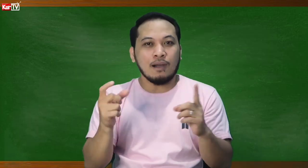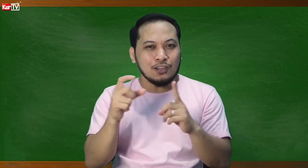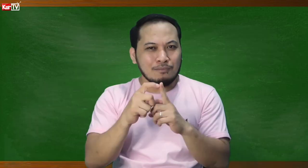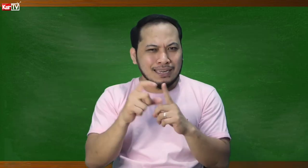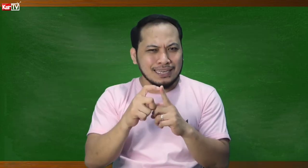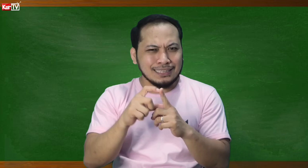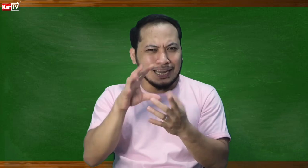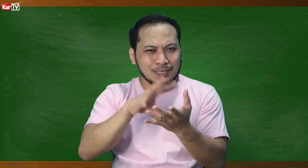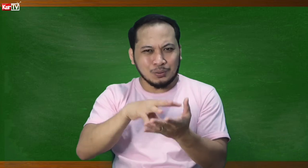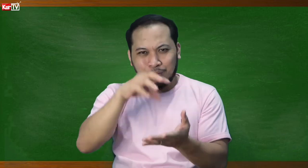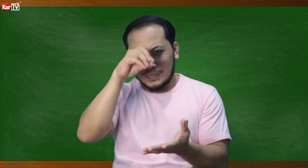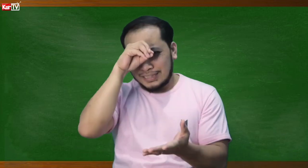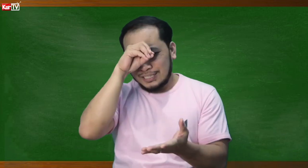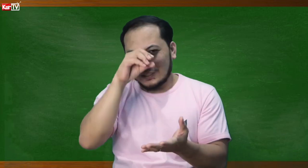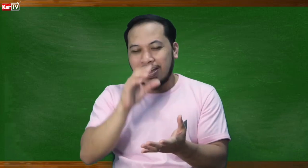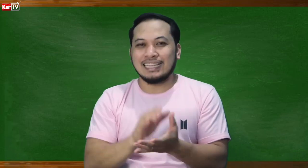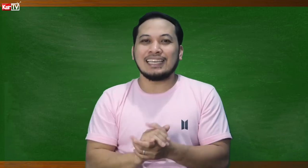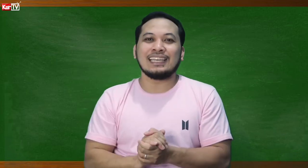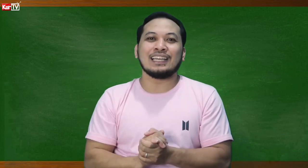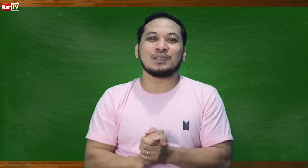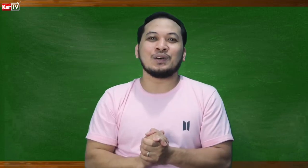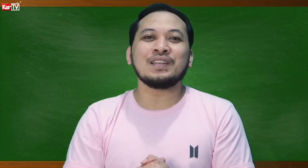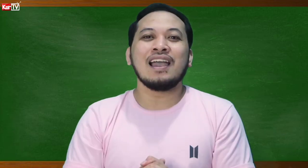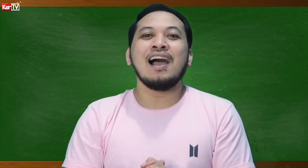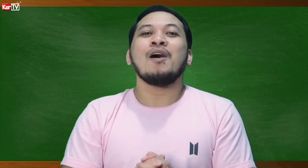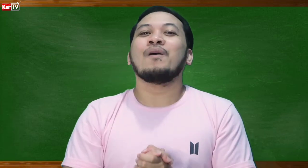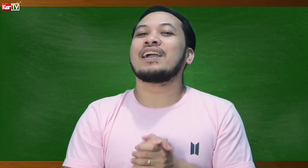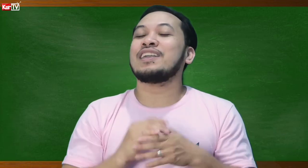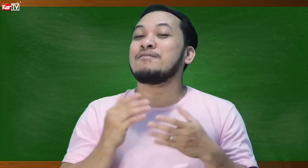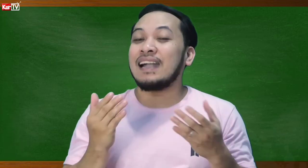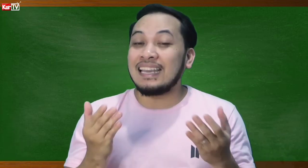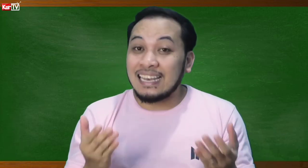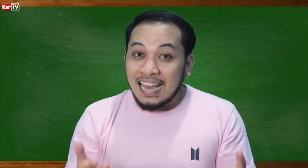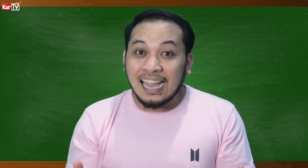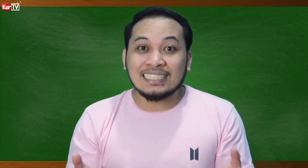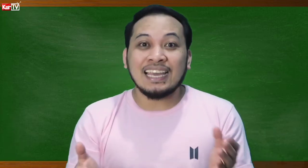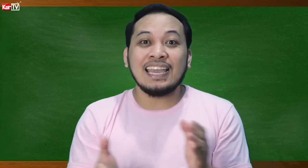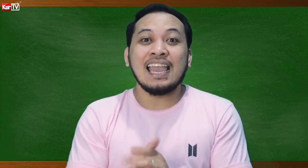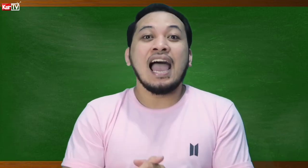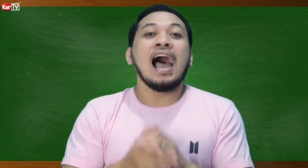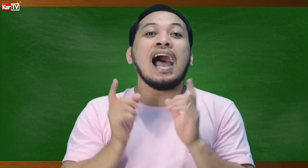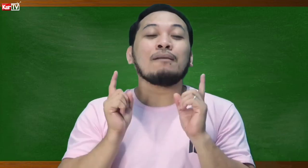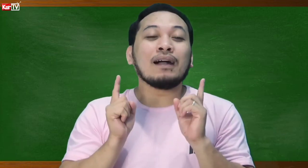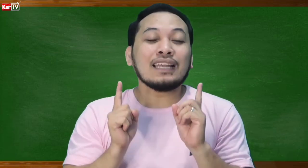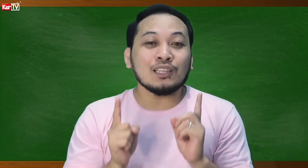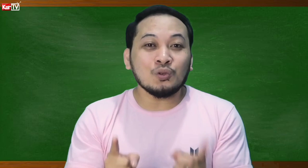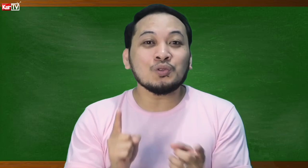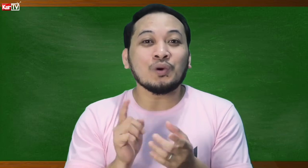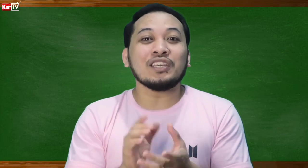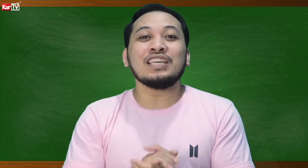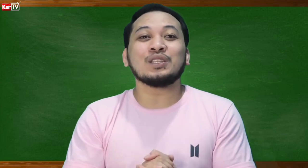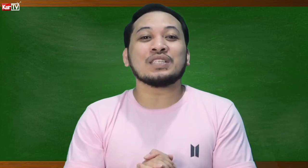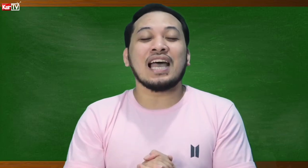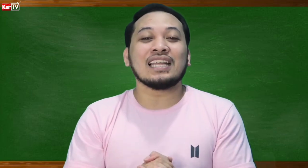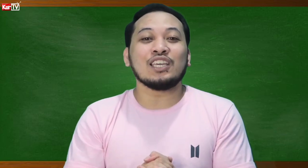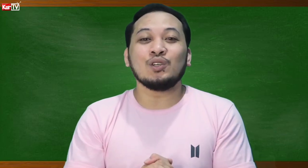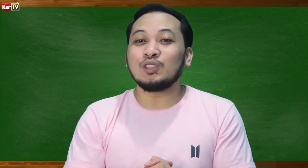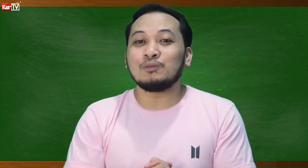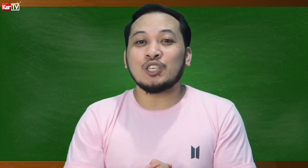kayong mga salitang natutunan dito sa ating lesson? Huwag kayong mag-alala kasi habang nakatuto kayo dito sa ating YouTube channel